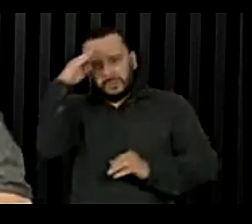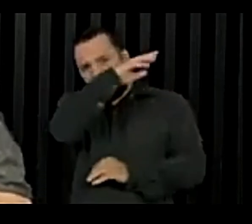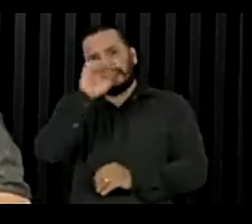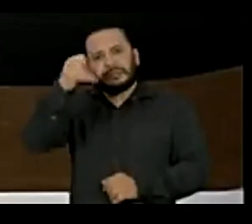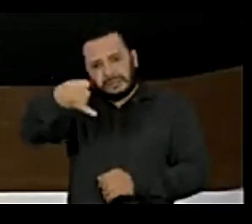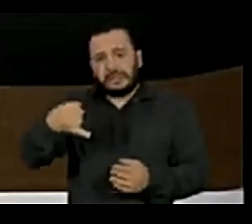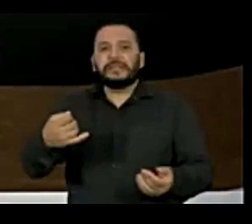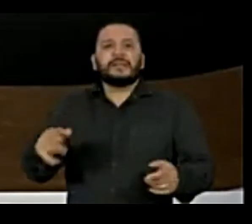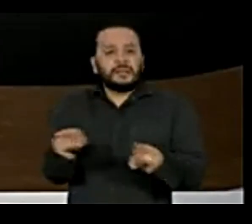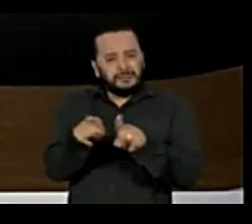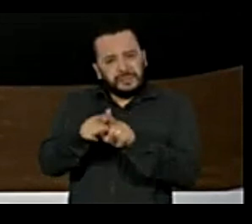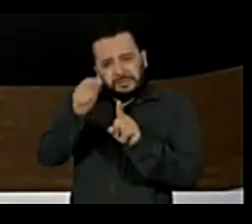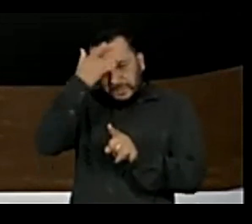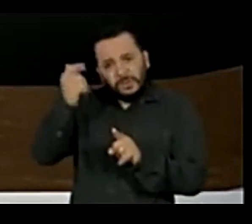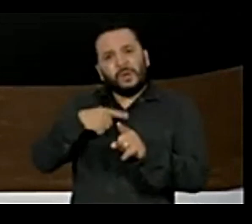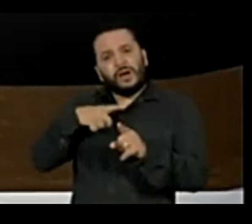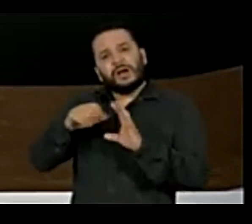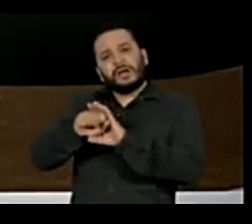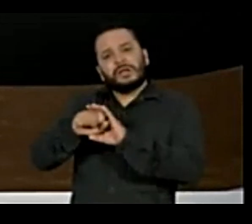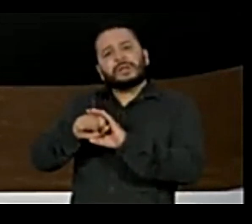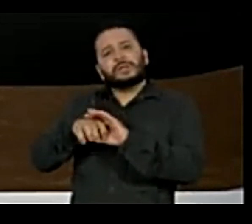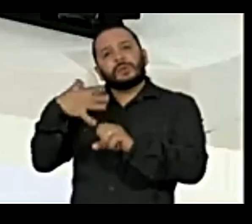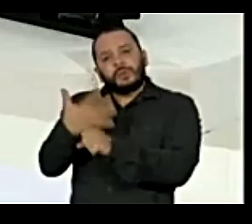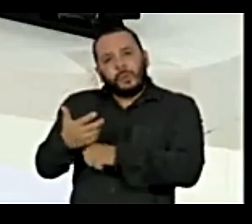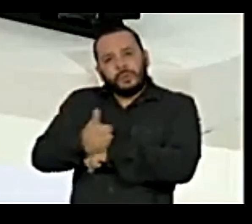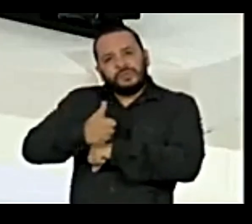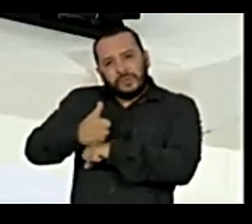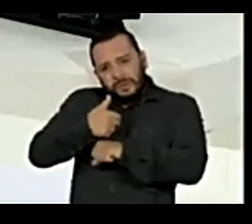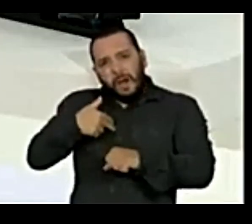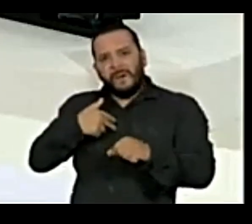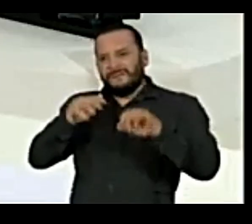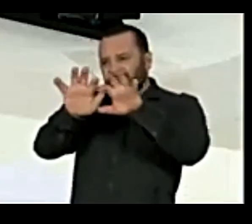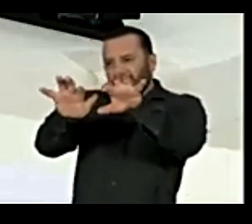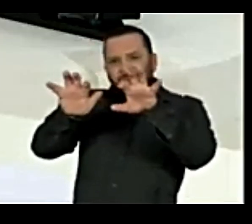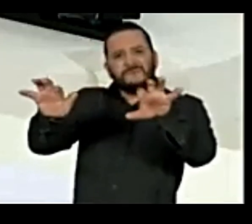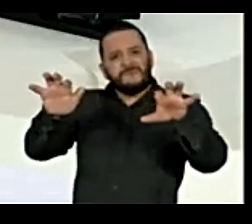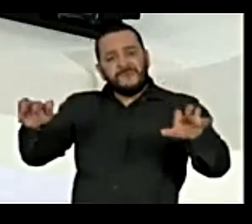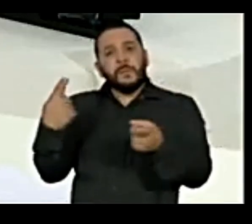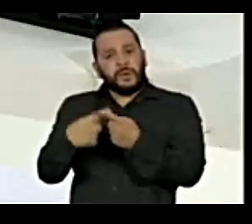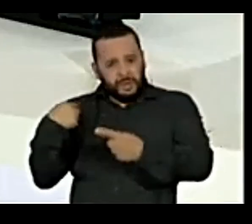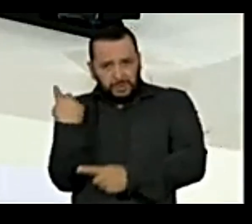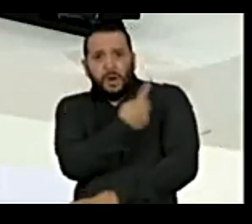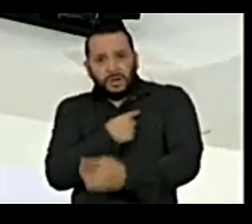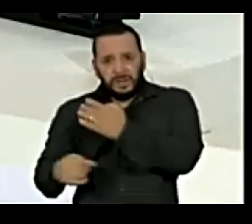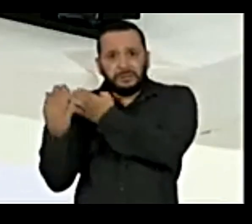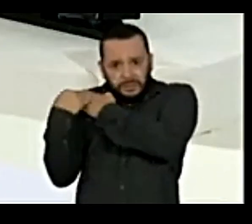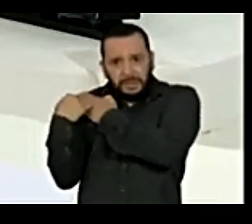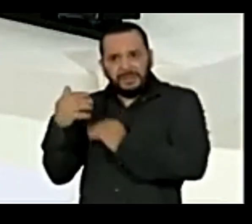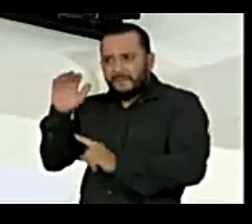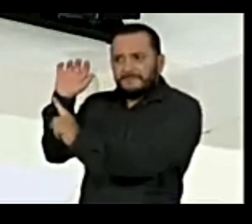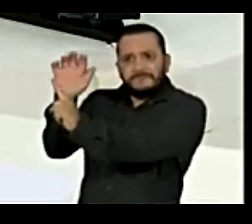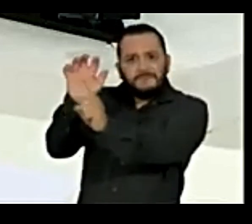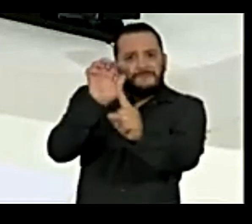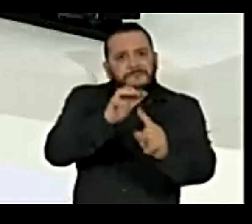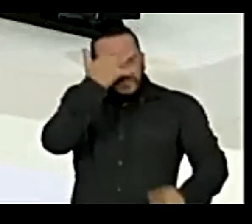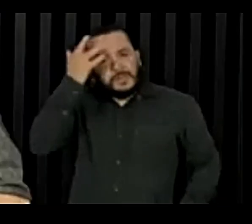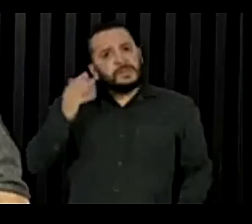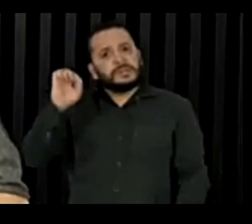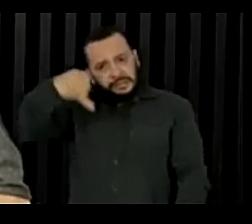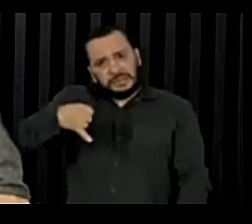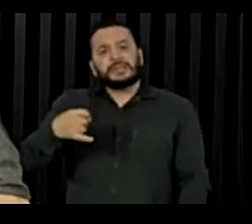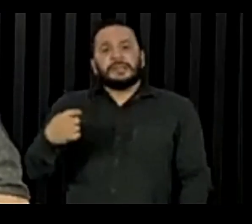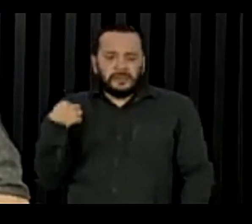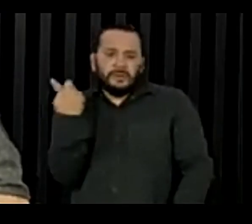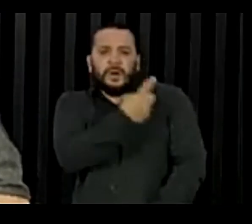aqueles que têm mais força, comecem a perceber a responsabilidade que traz você atingir tanta gente. A responsabilidade que você tem